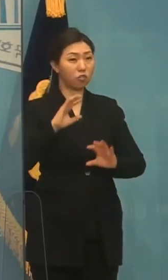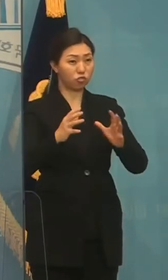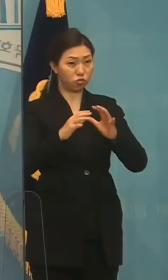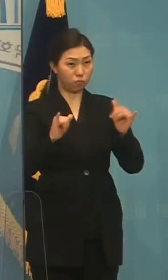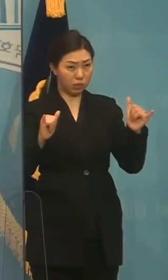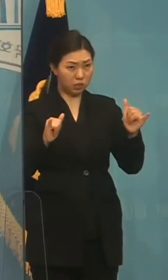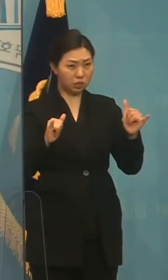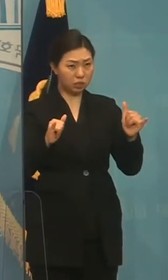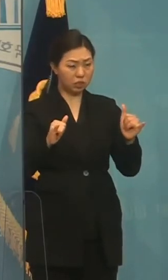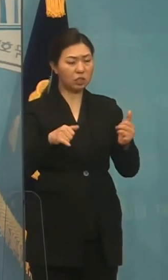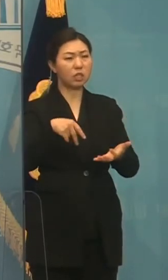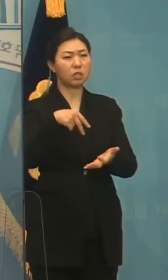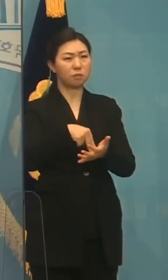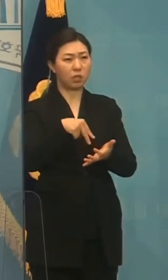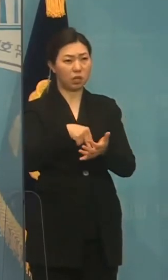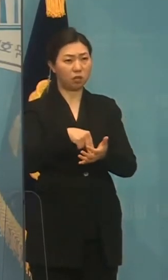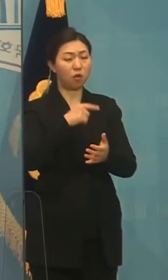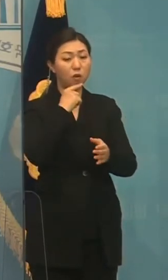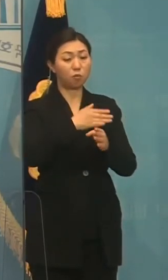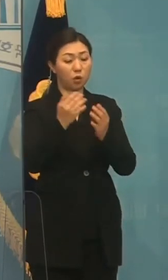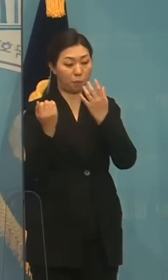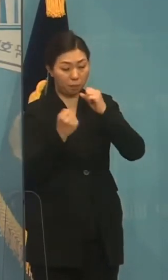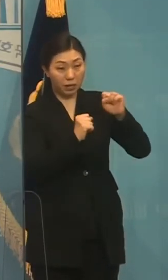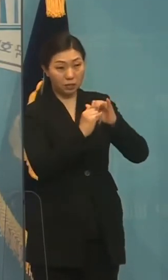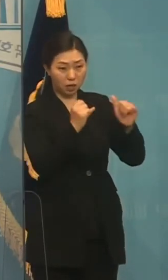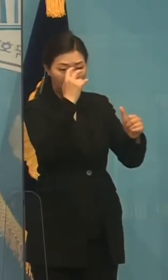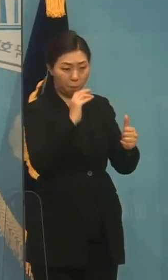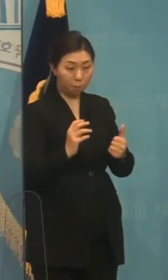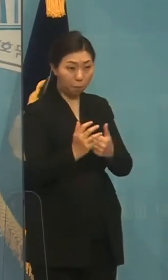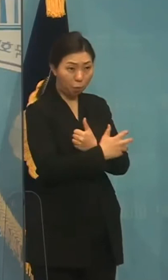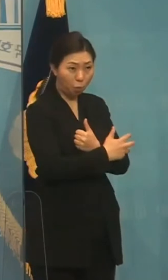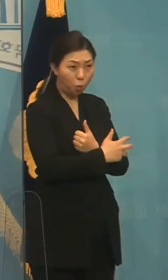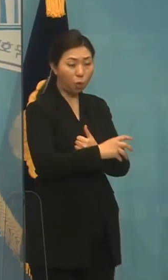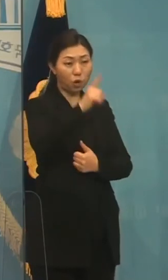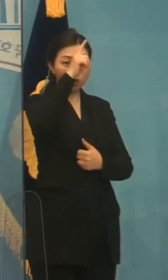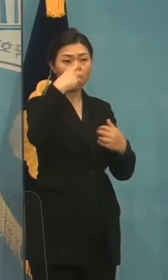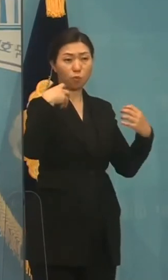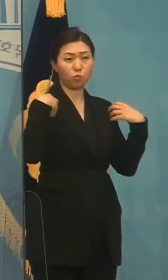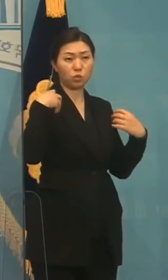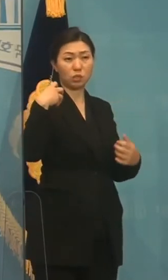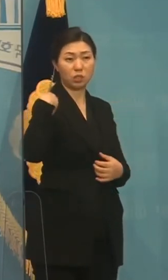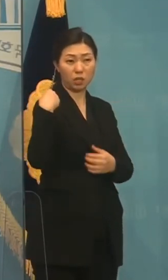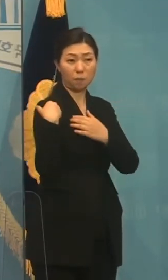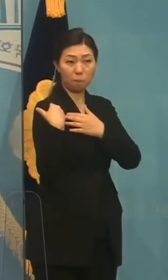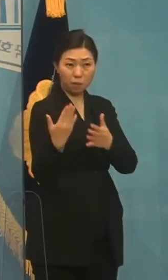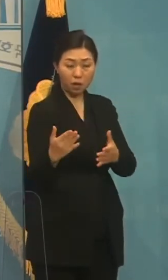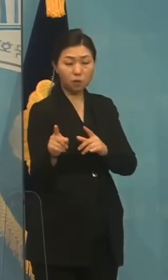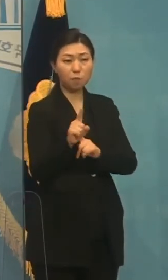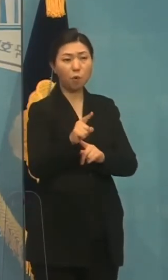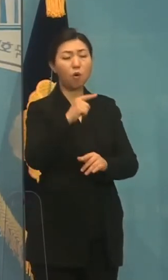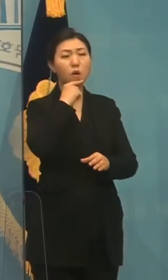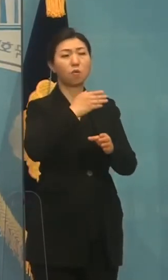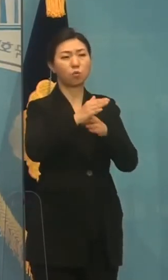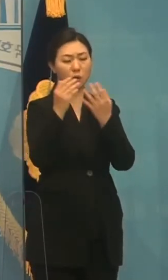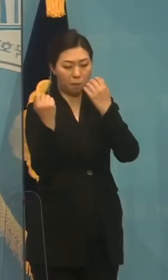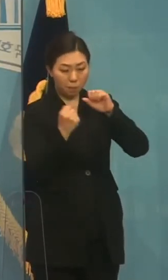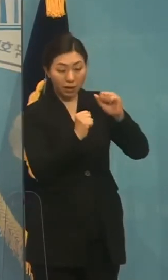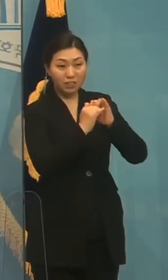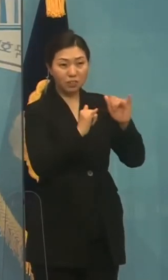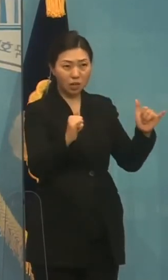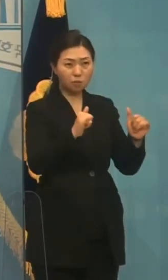하는 국가의 의무를 방기한 것은 향후 북한의 탈북자를 범죄자